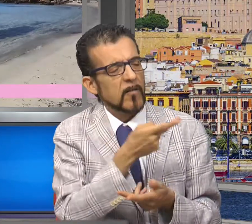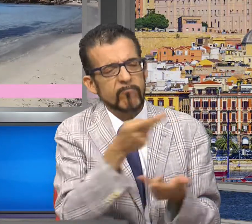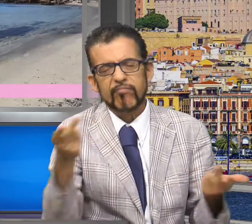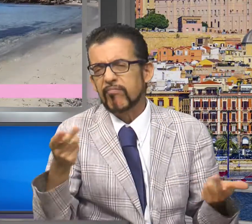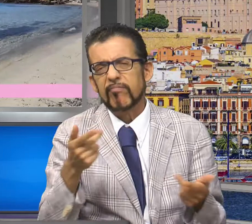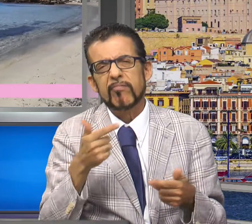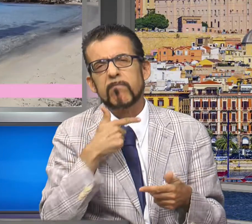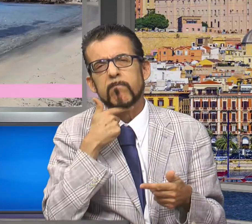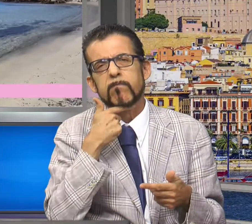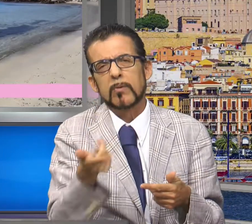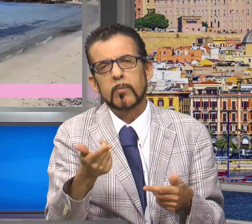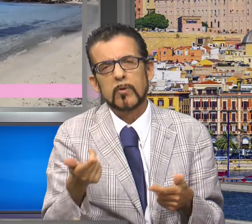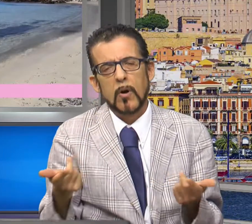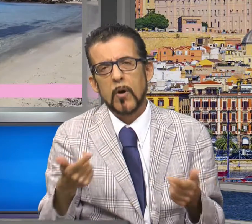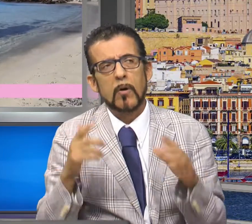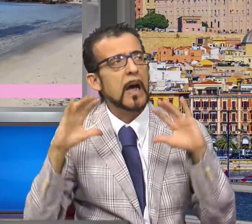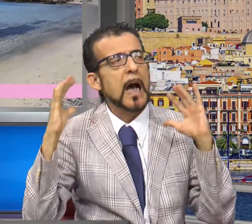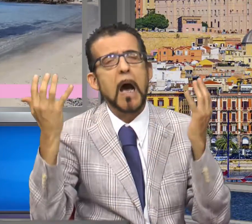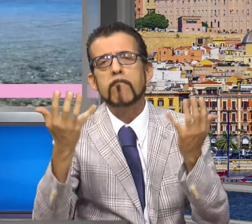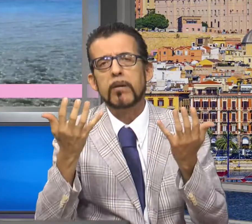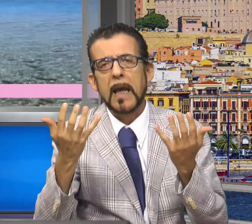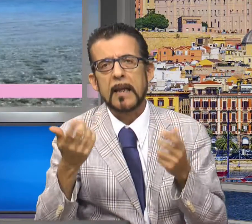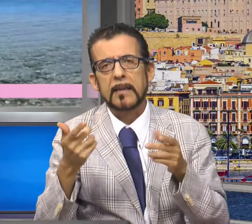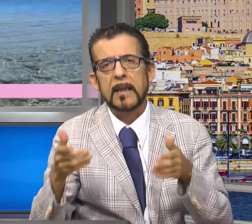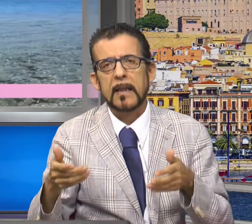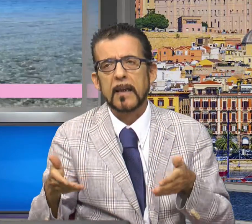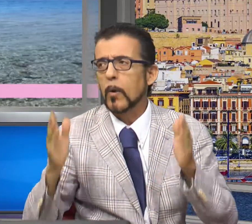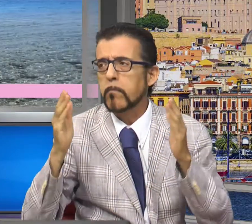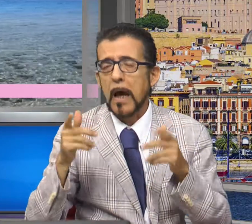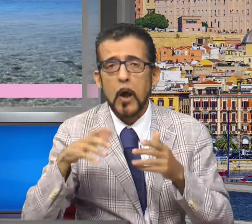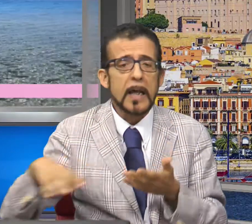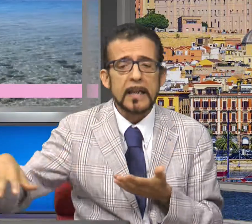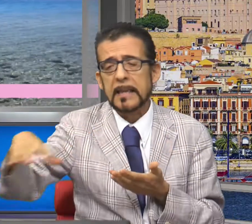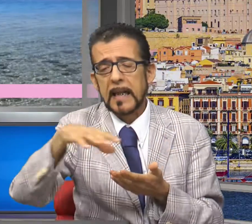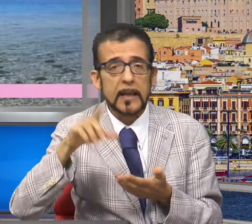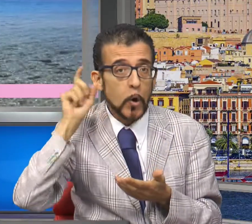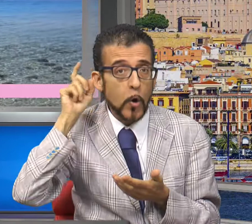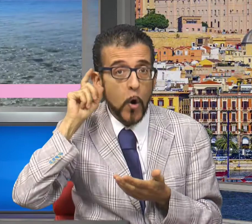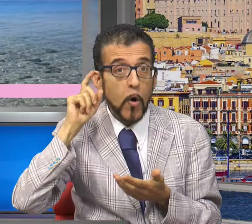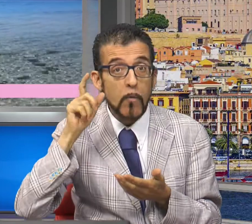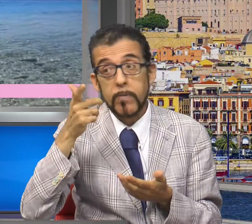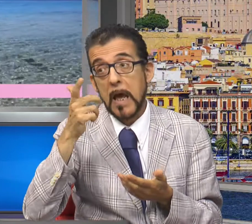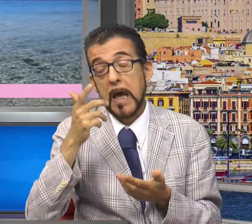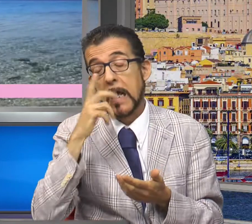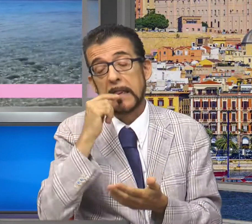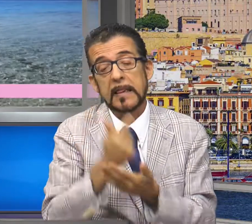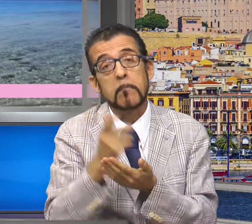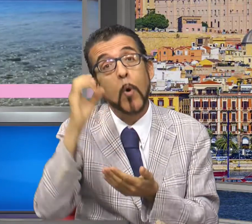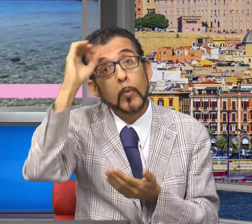tessuto ambientale e urbano, soprattutto per un territorio come quello di Olbia e la Gallura, a vocazione turistica. Riguardo l'assalto dei